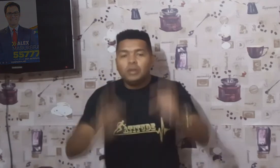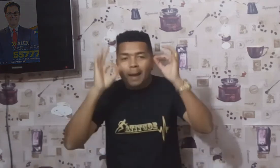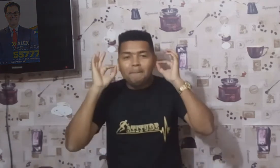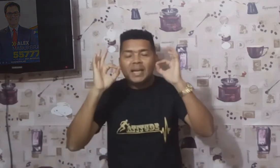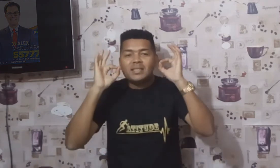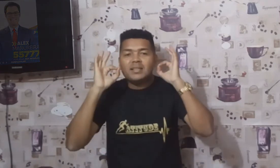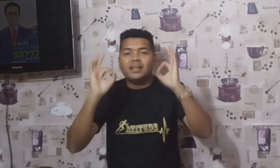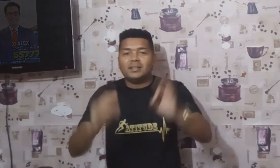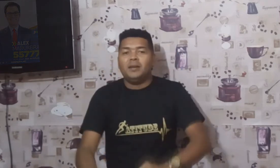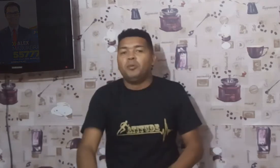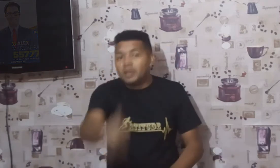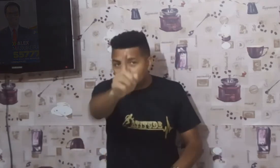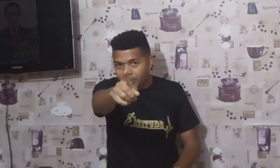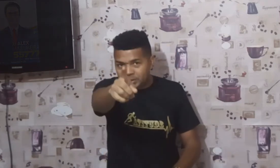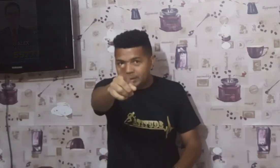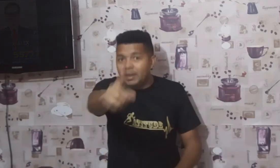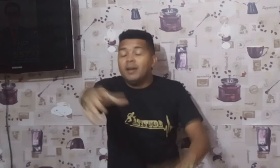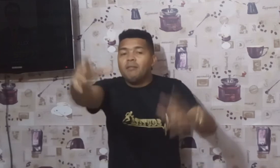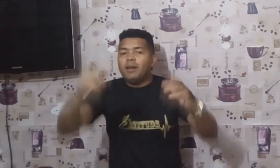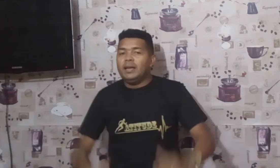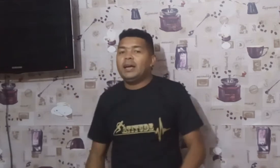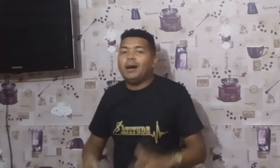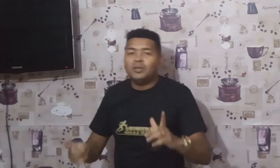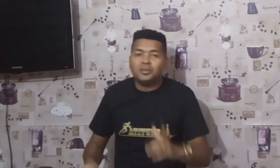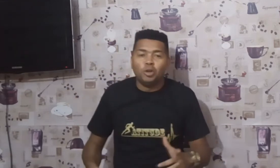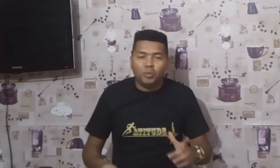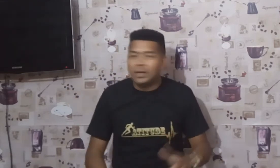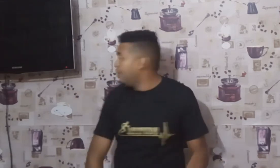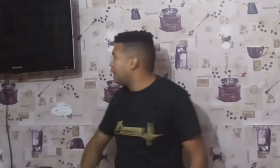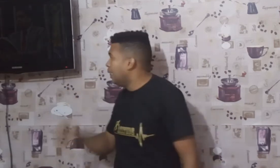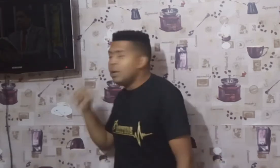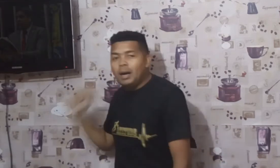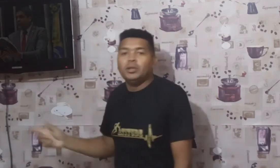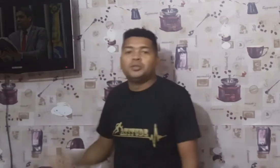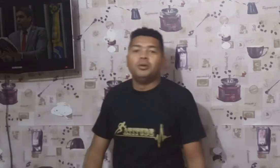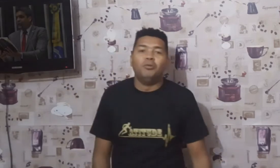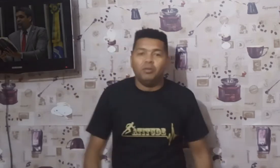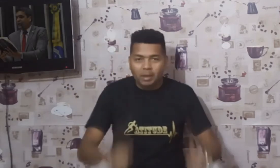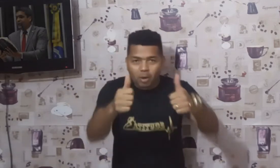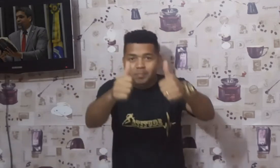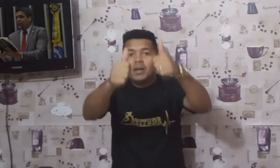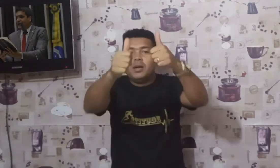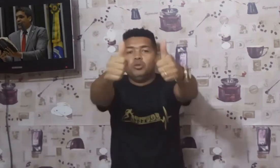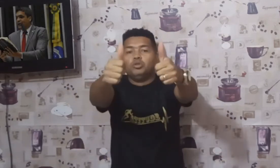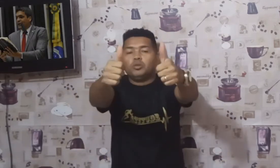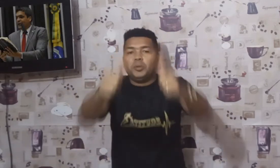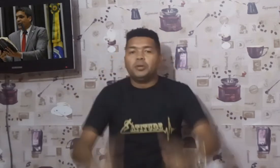da presidência da República. E só para você saber, vem aí, Cabo Daciolo. Por quê? Porque Cabo Daciolo é o novo, tá bom? Tamo junto, poderoso